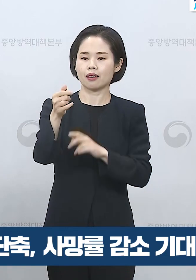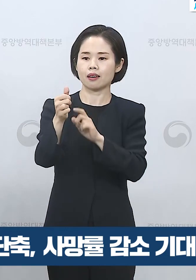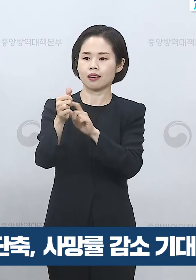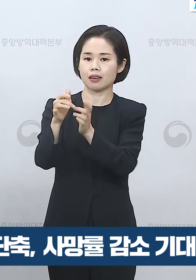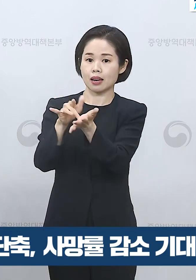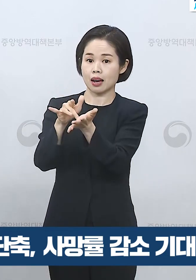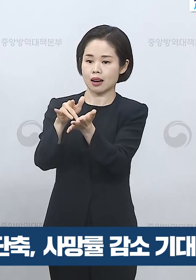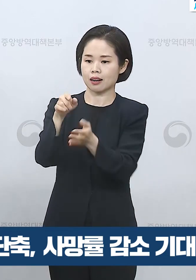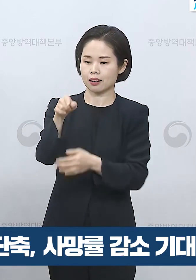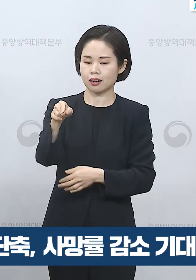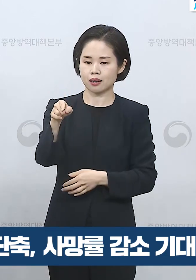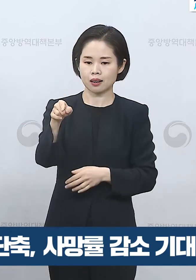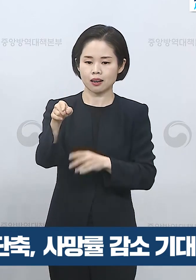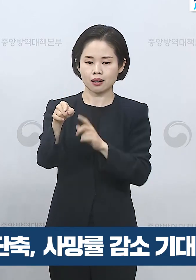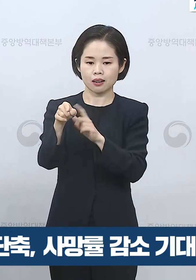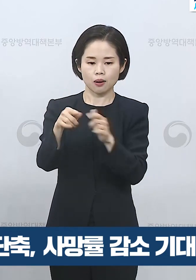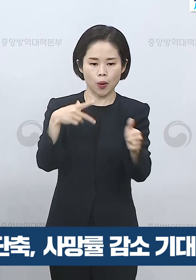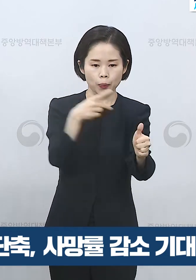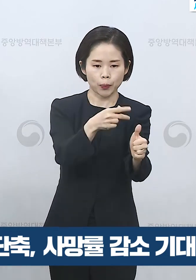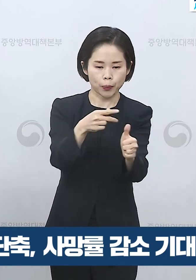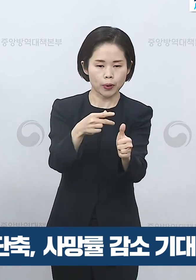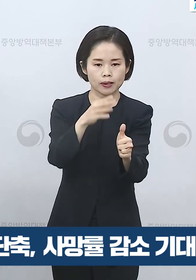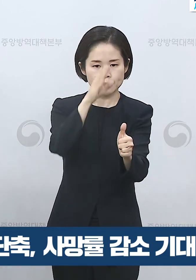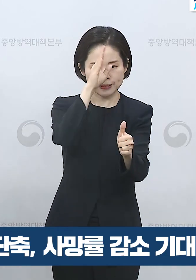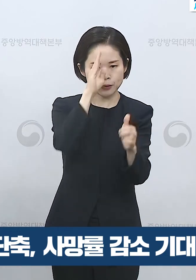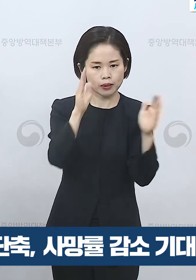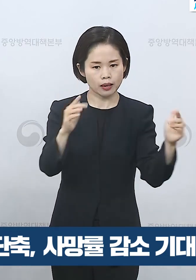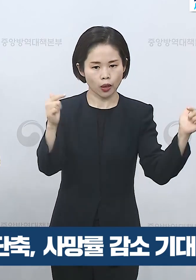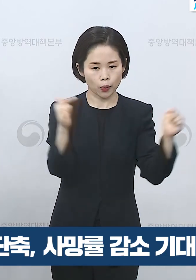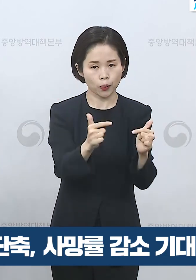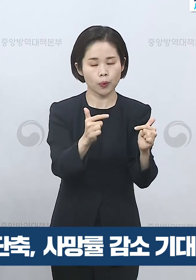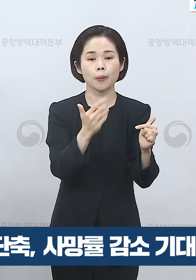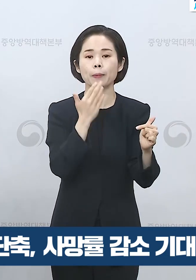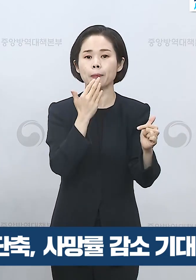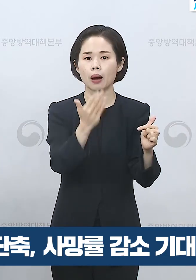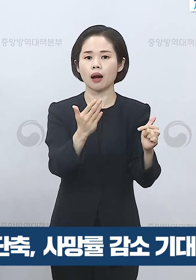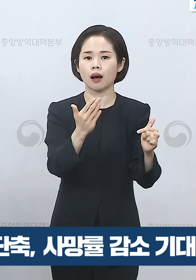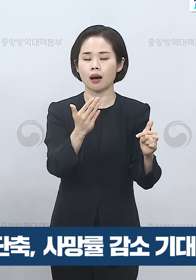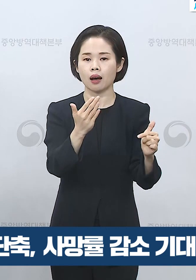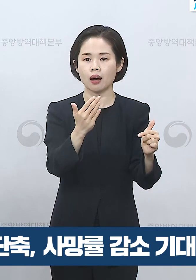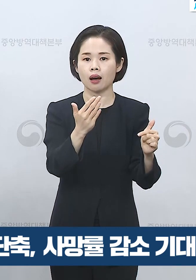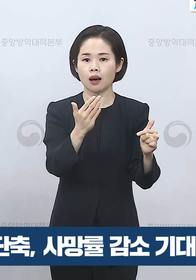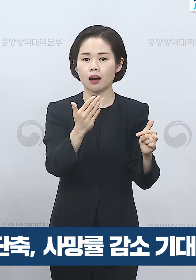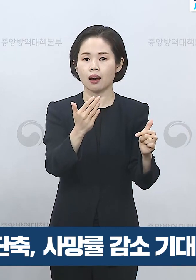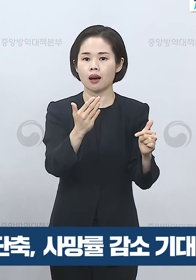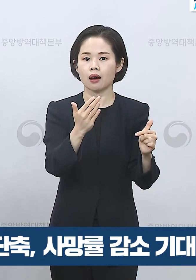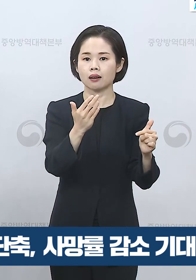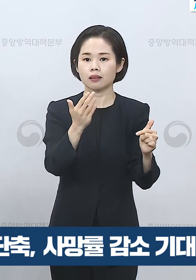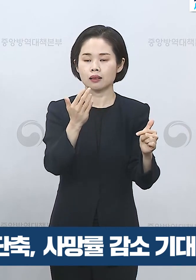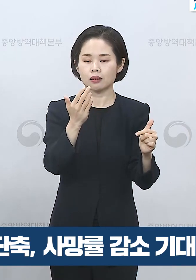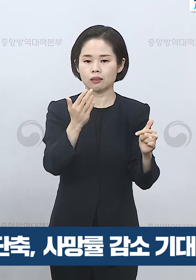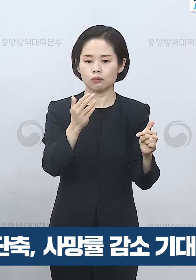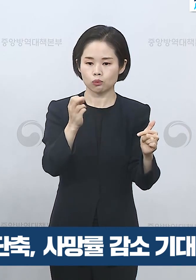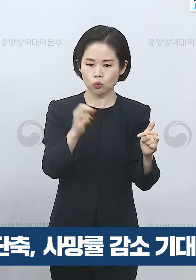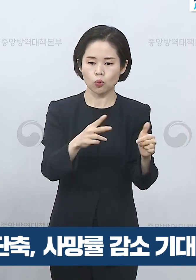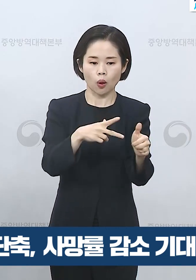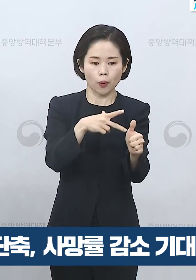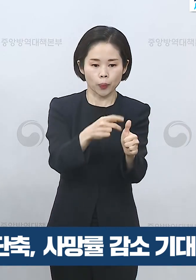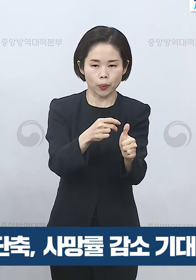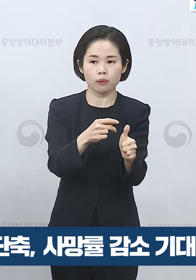치료 기간을 또 단축하고 또 통계적으로 의미가 불명확하긴 했지만 사망률을 또 줄이고 하는